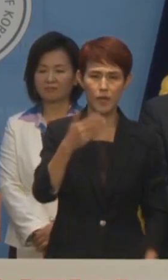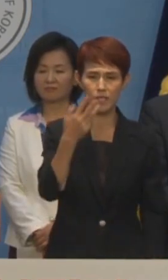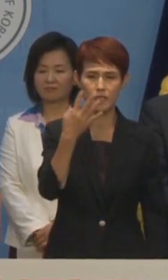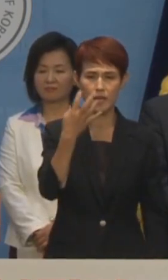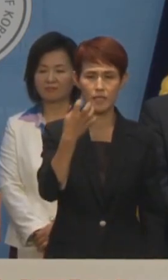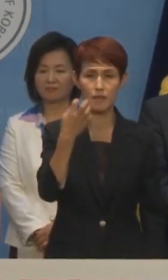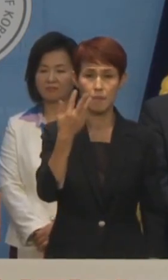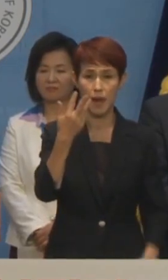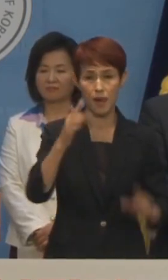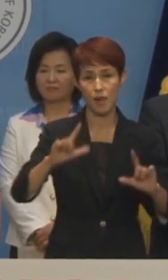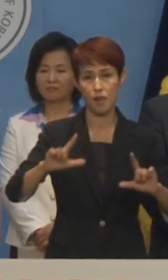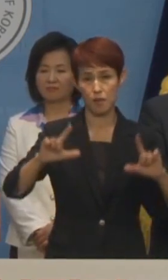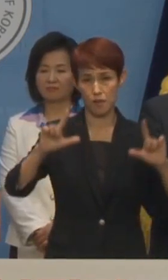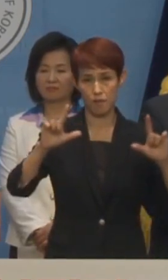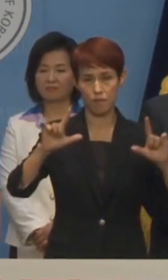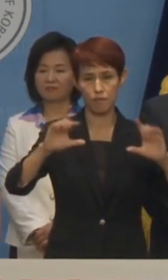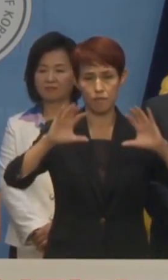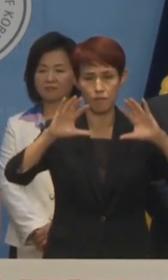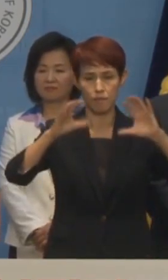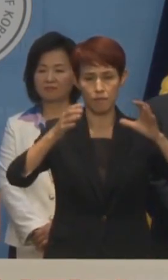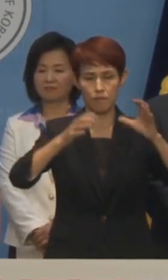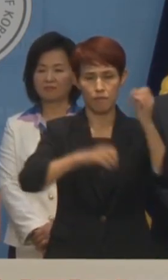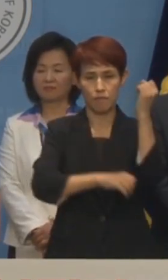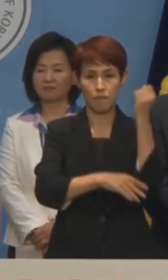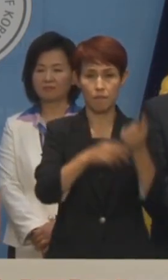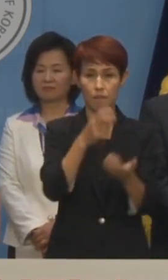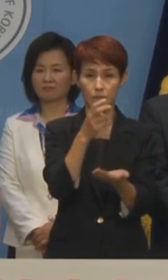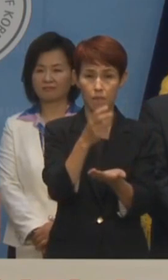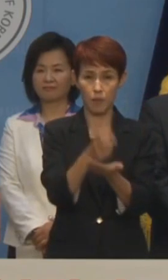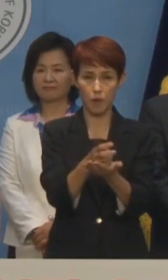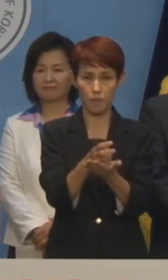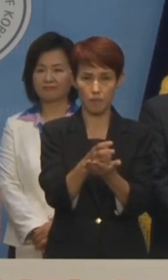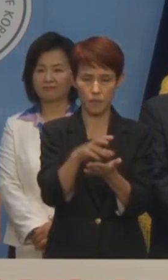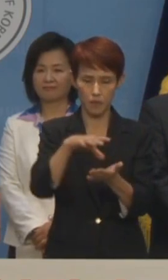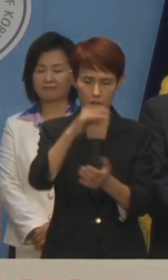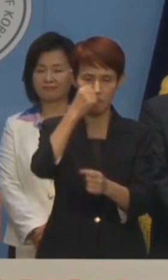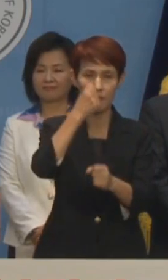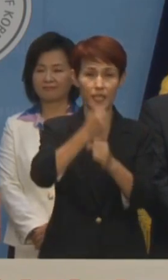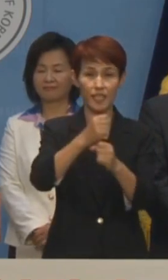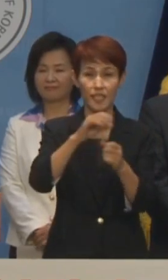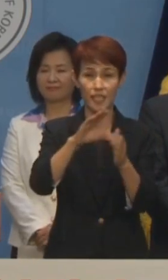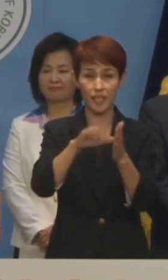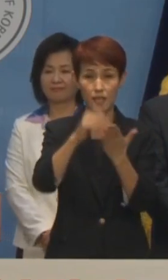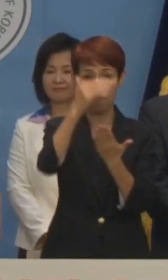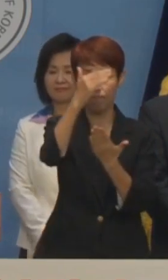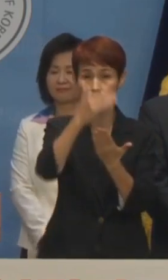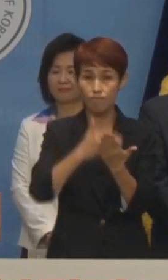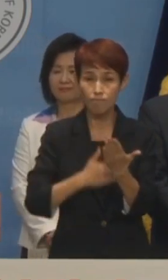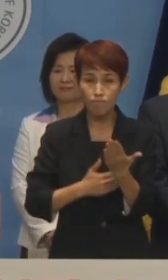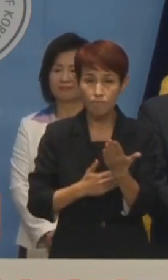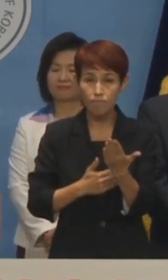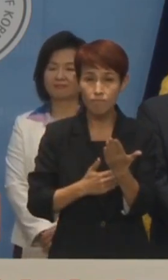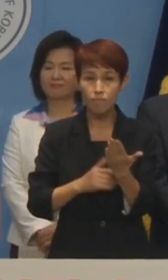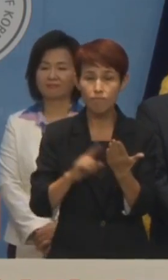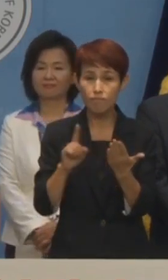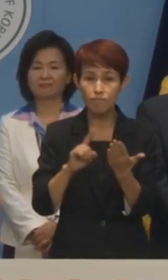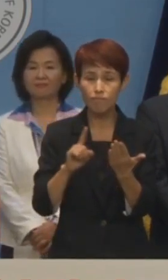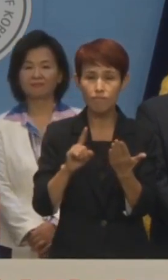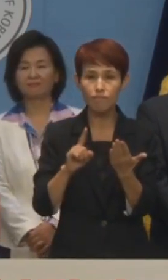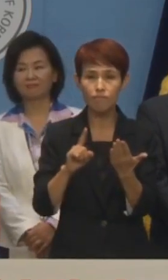1948년 헌법 처음 만들어졌을 때 헌법 전문 유진호